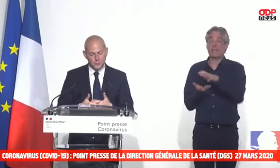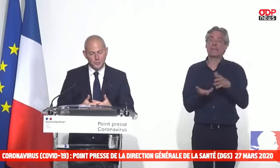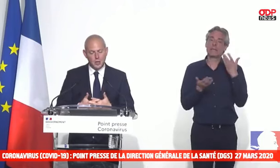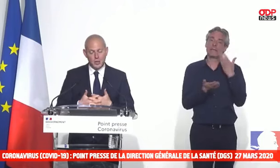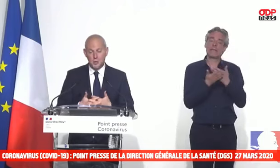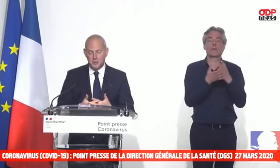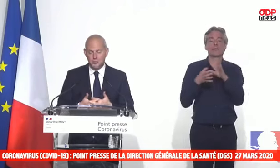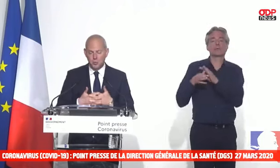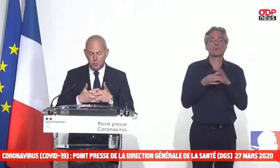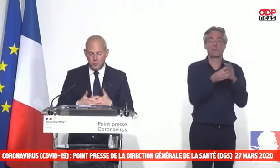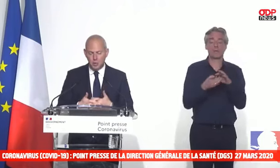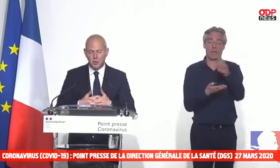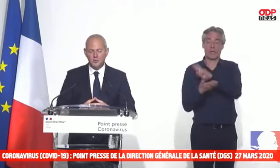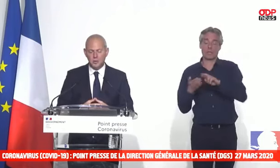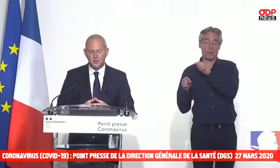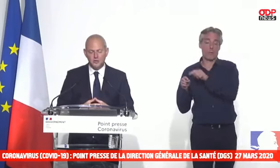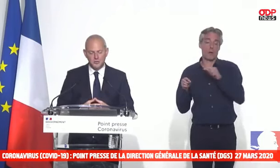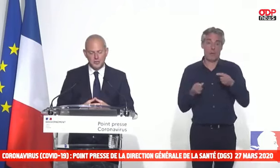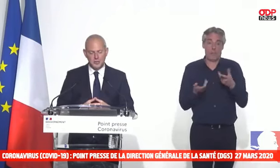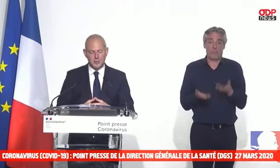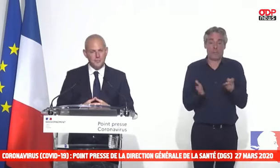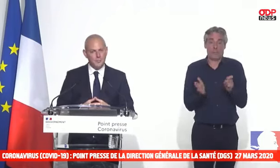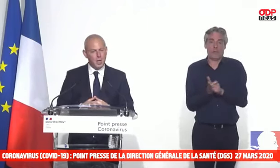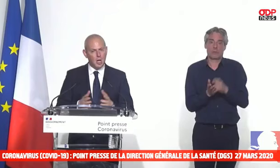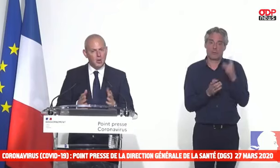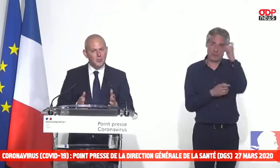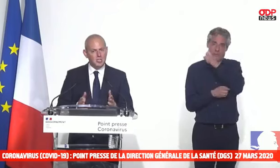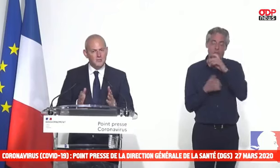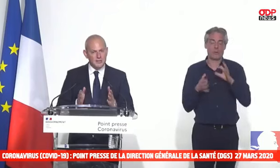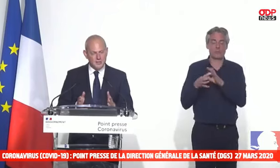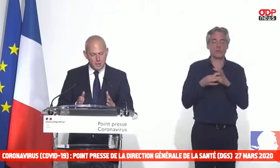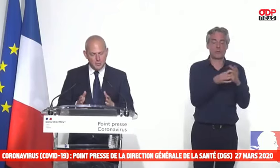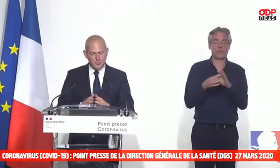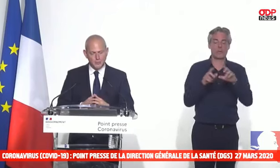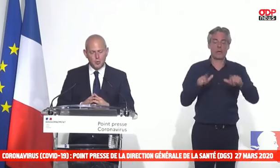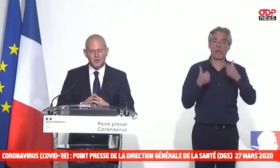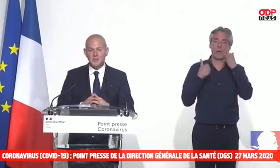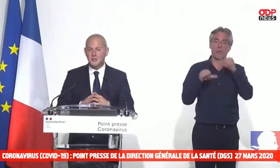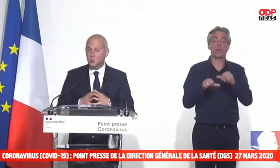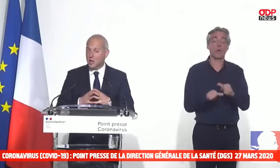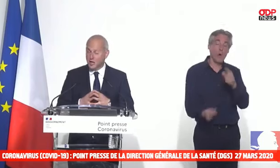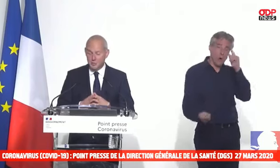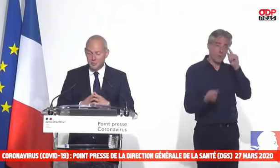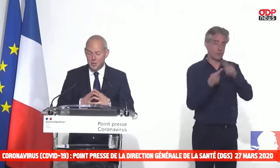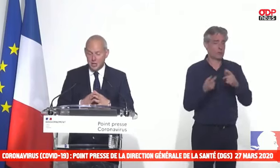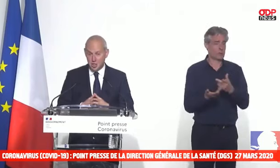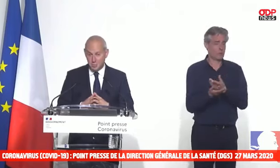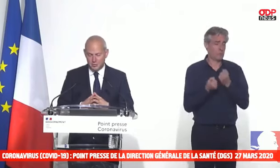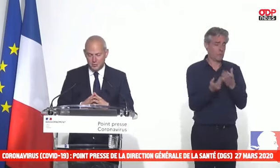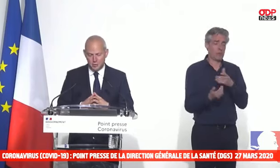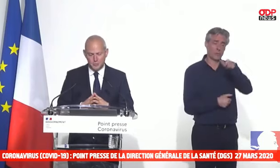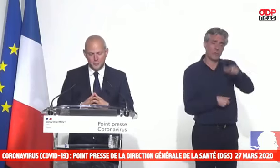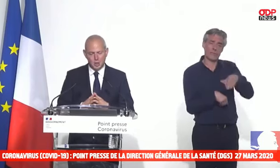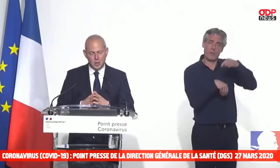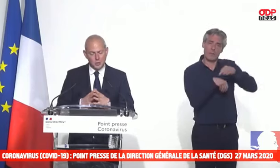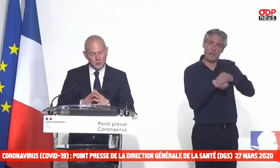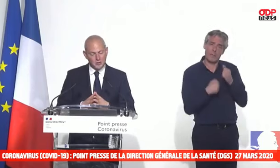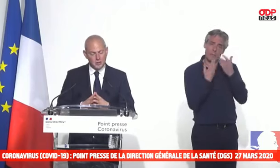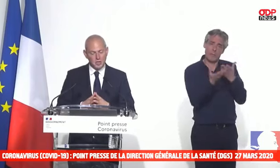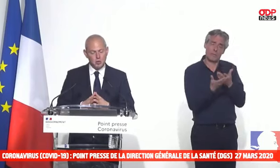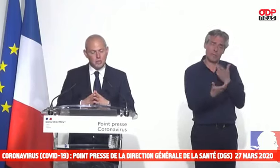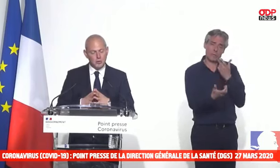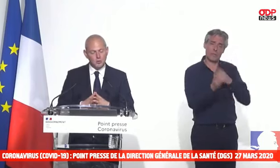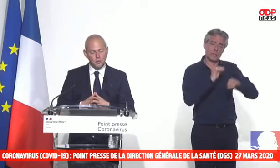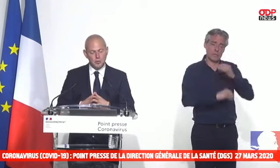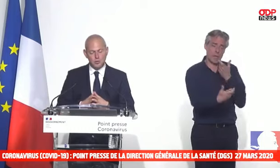régions qui prévaut même en ces temps difficiles. L'objectif est simple: offrir des soins adaptés à chaque personne. Dans